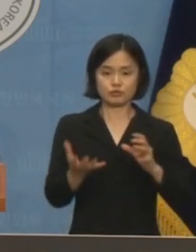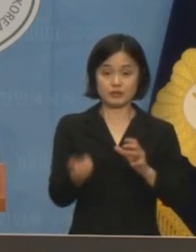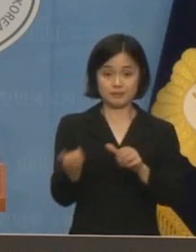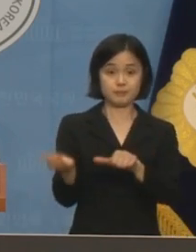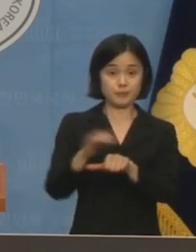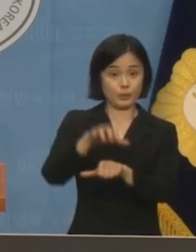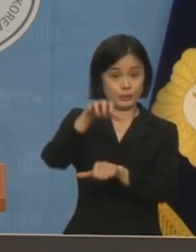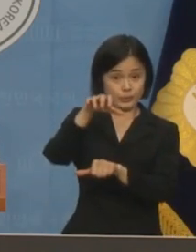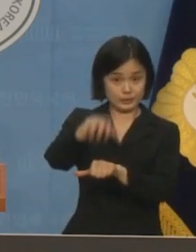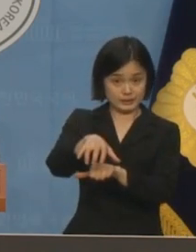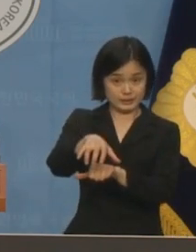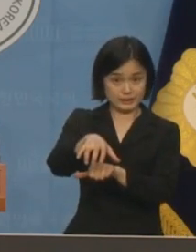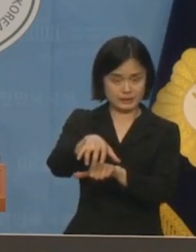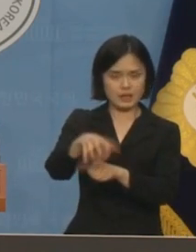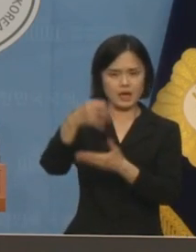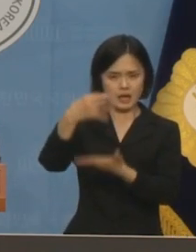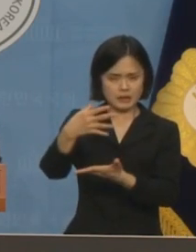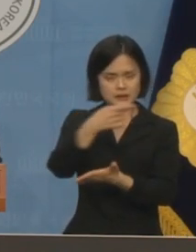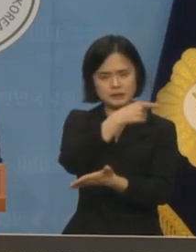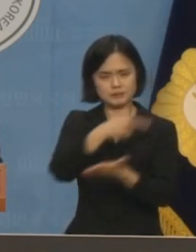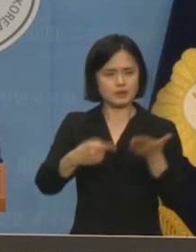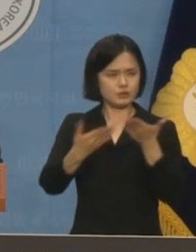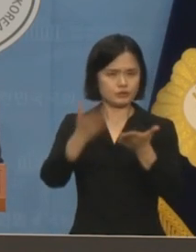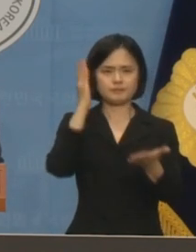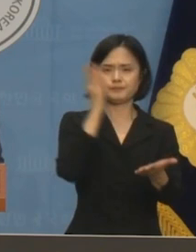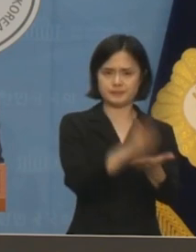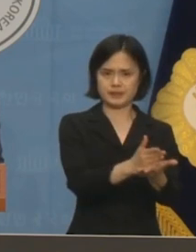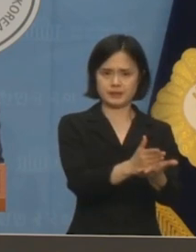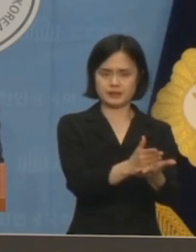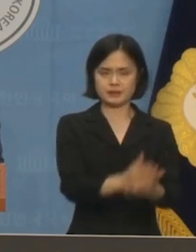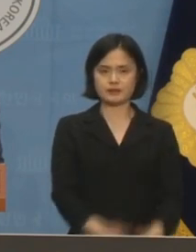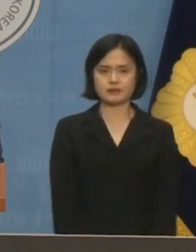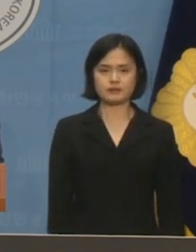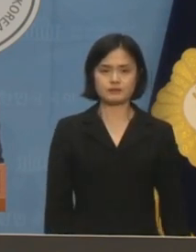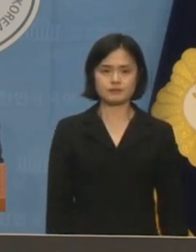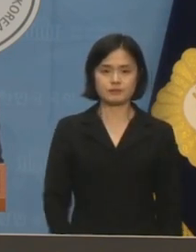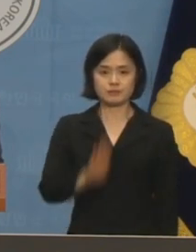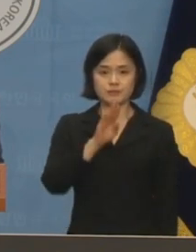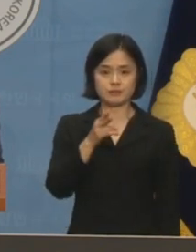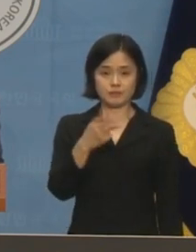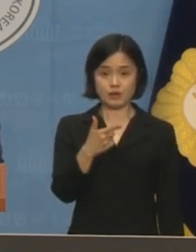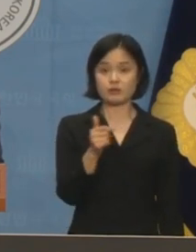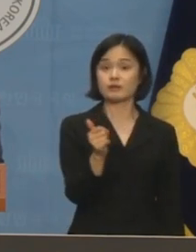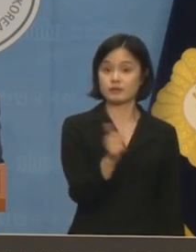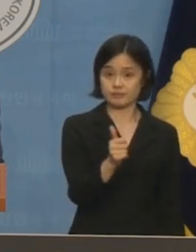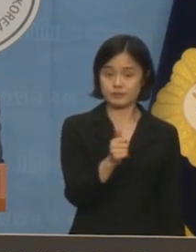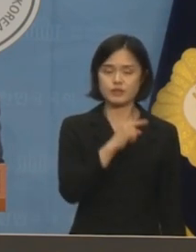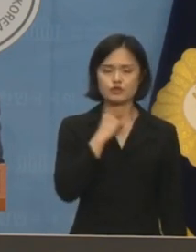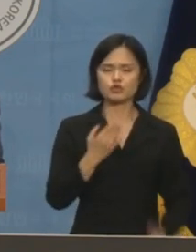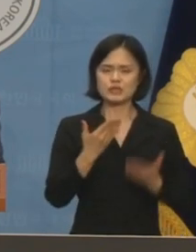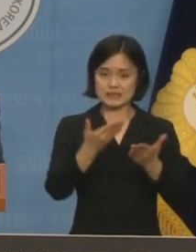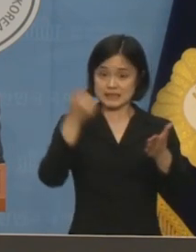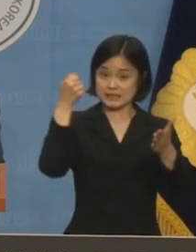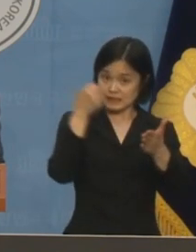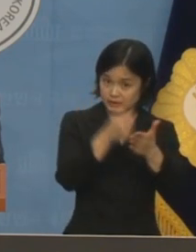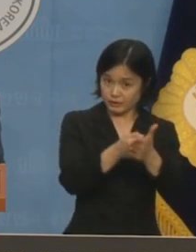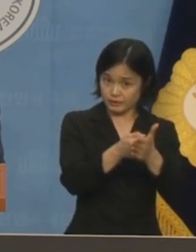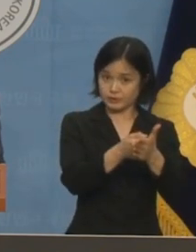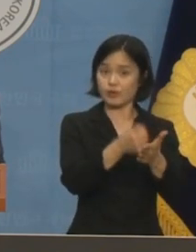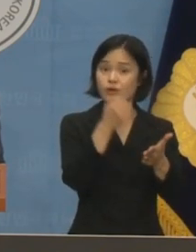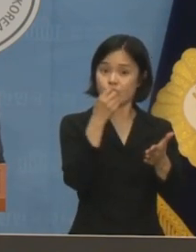국립묘지의 가치를 훼손해서는 안 된다. 우리는 고 변의수 씨의 순직 결정 및